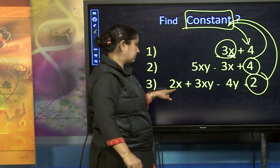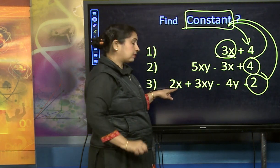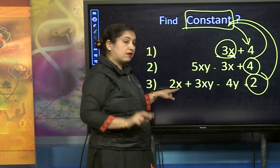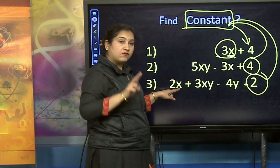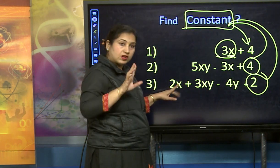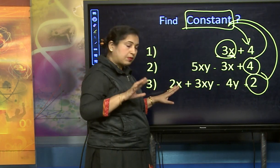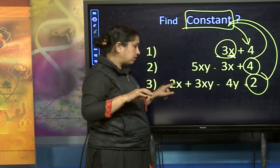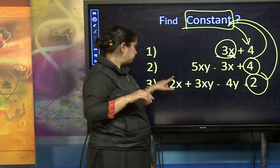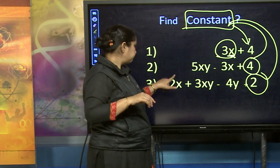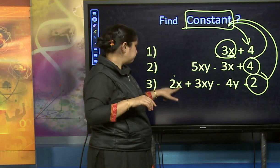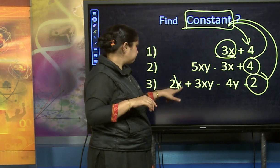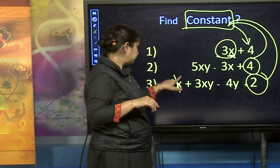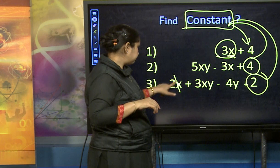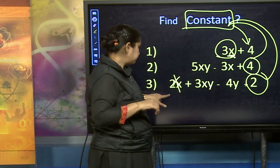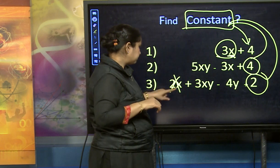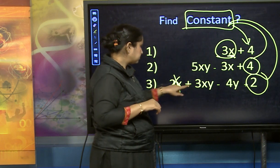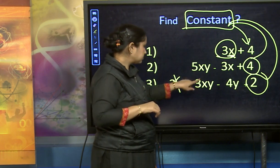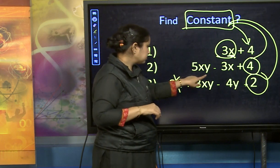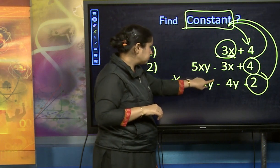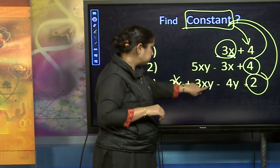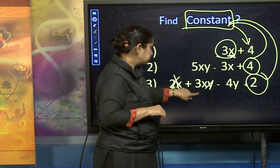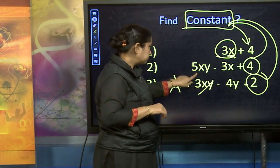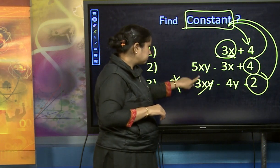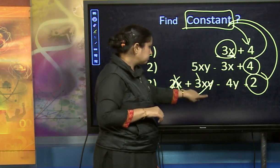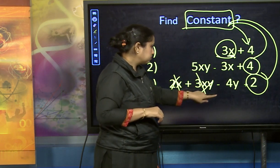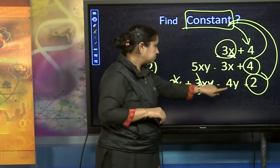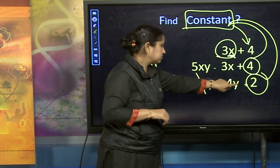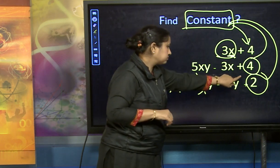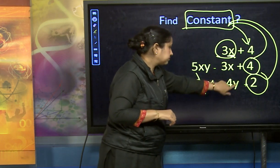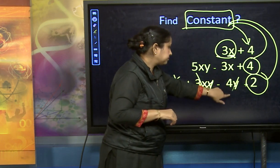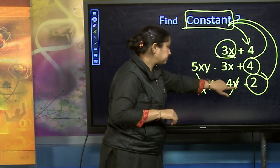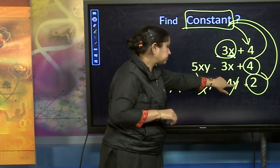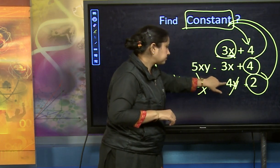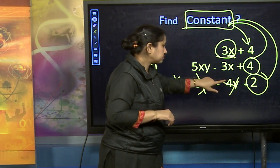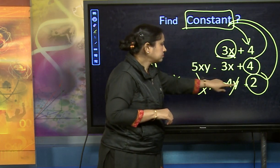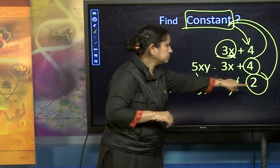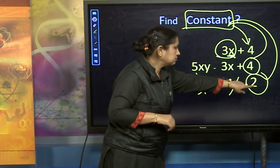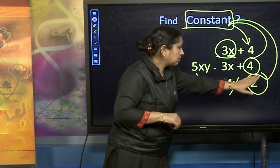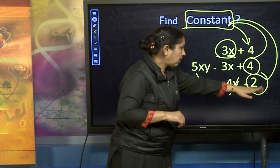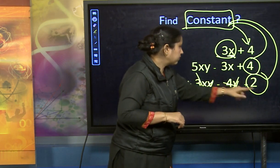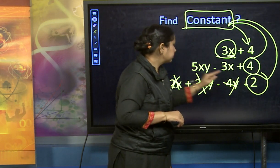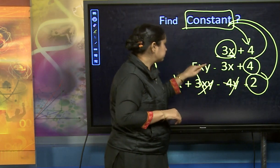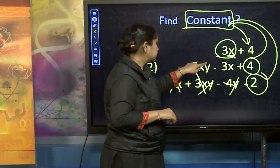मान होगा जो टर्म होगा का यह कांस्टेंट होगा तो इस मुए द कॉन्टिनेंट यह हमारा